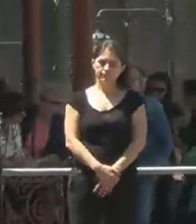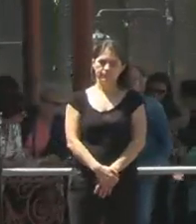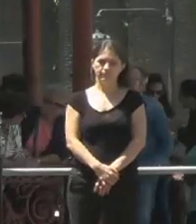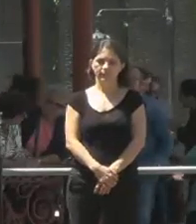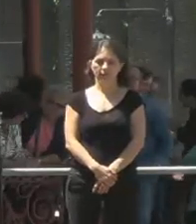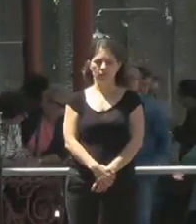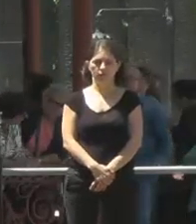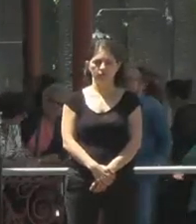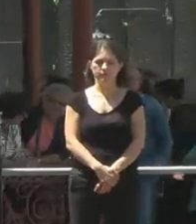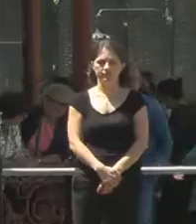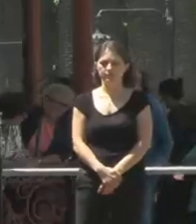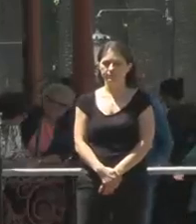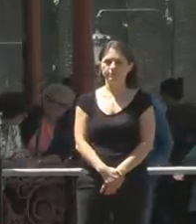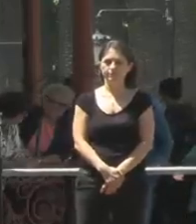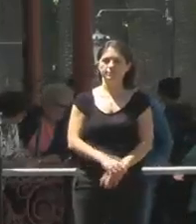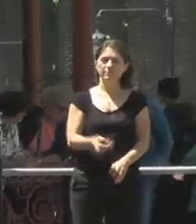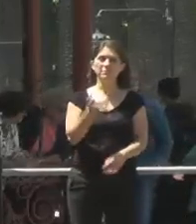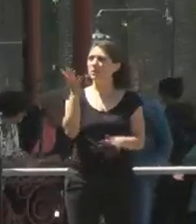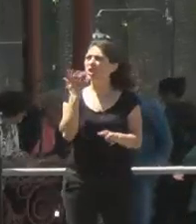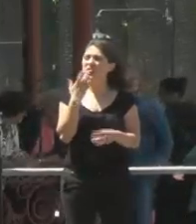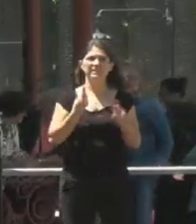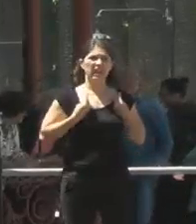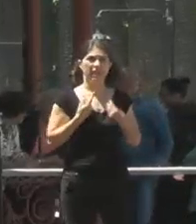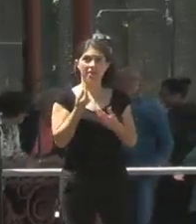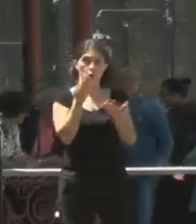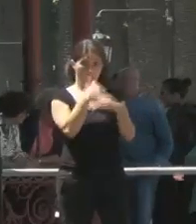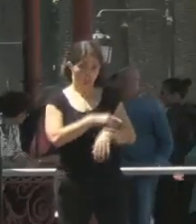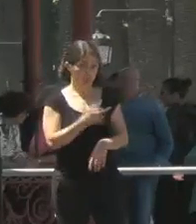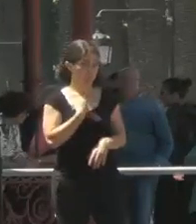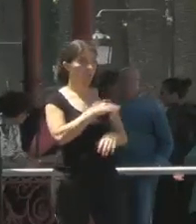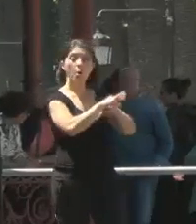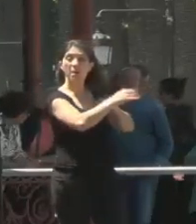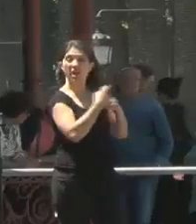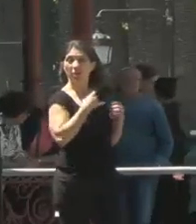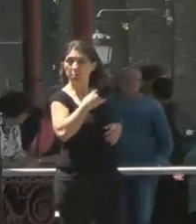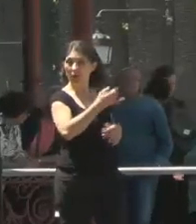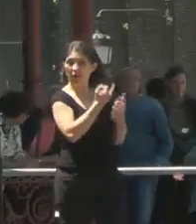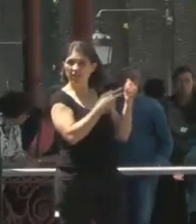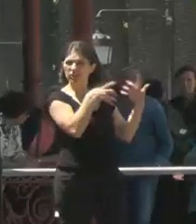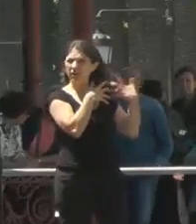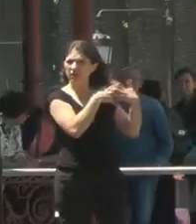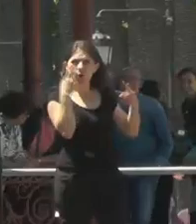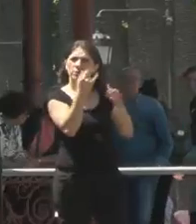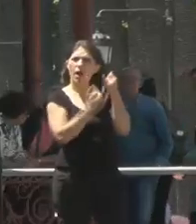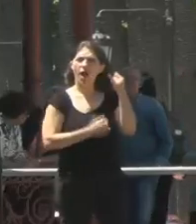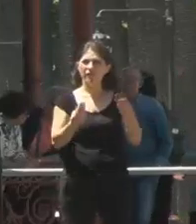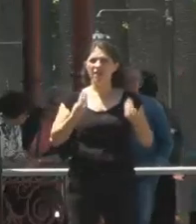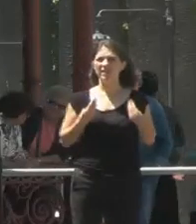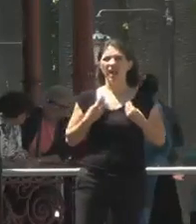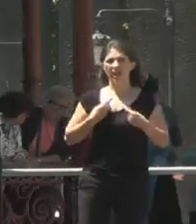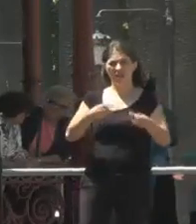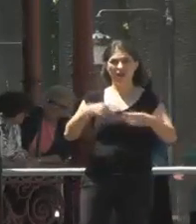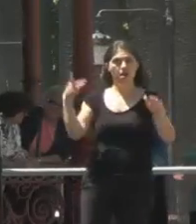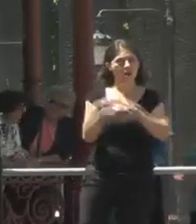Efectivamente, a sanidade, non hai diñeiro para a sanidade. Temos aí aos compañeiros da Marea Branca loitando para que a sanidade non sexa un negocio. Para